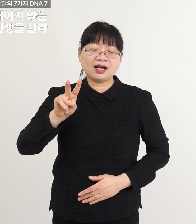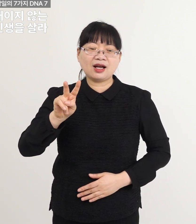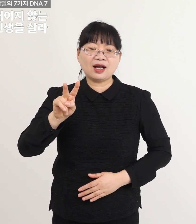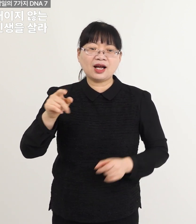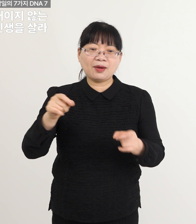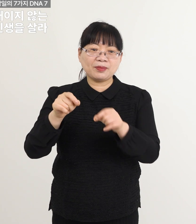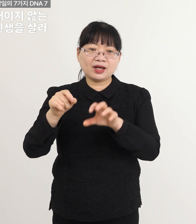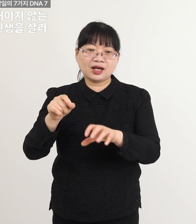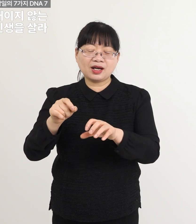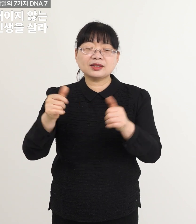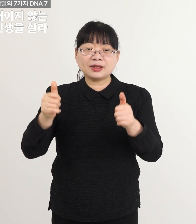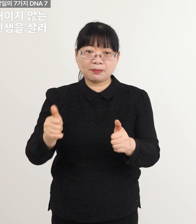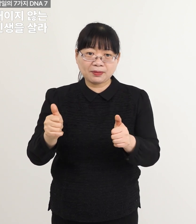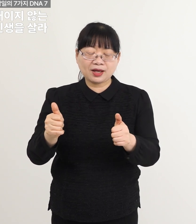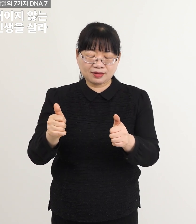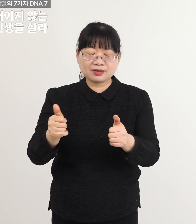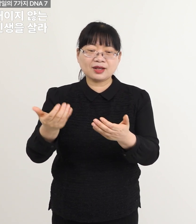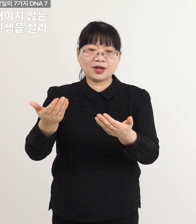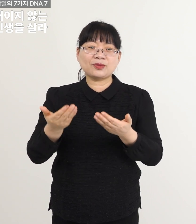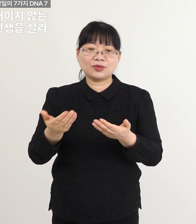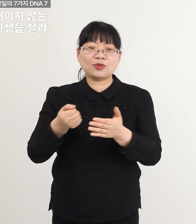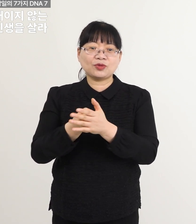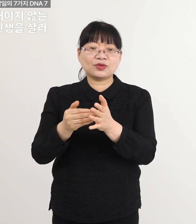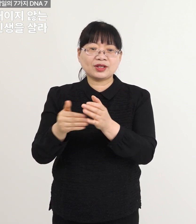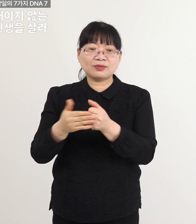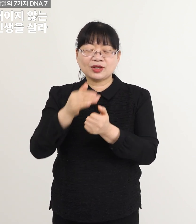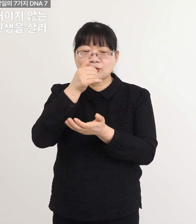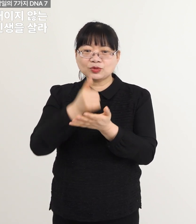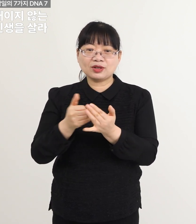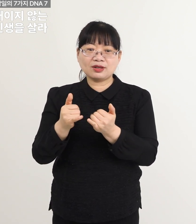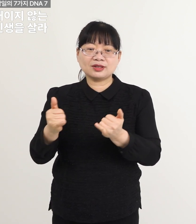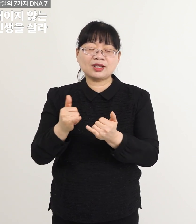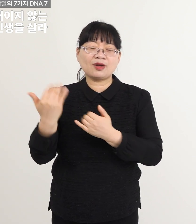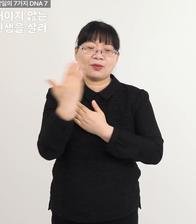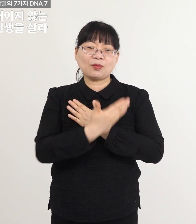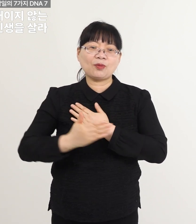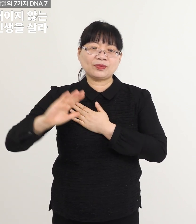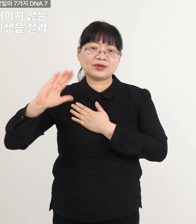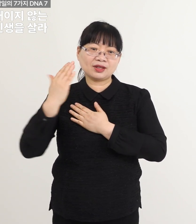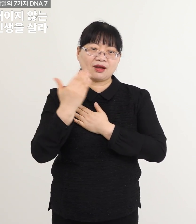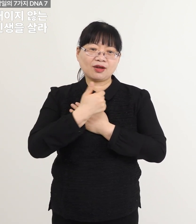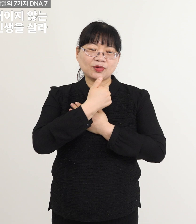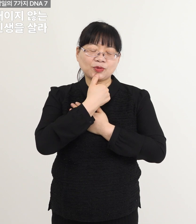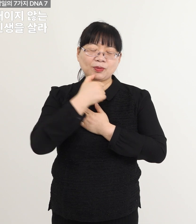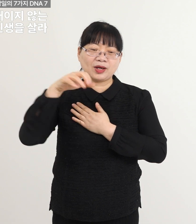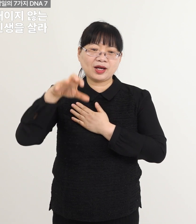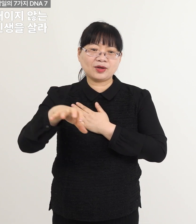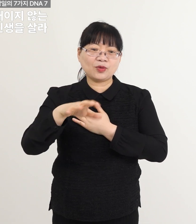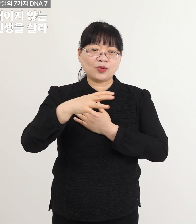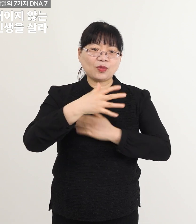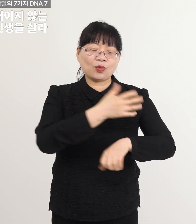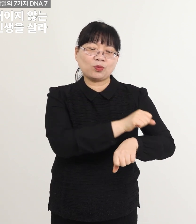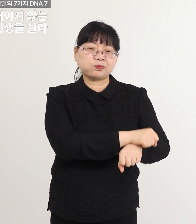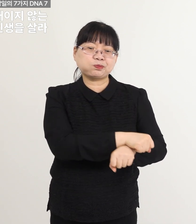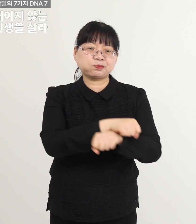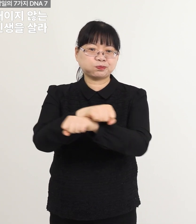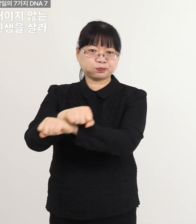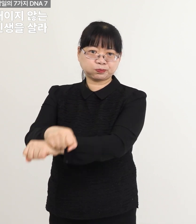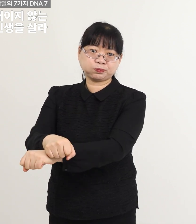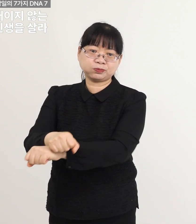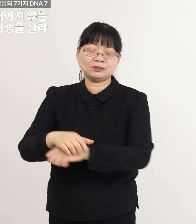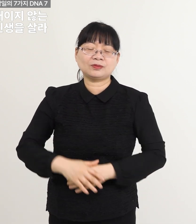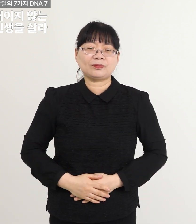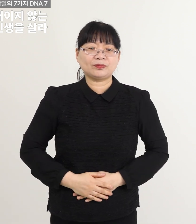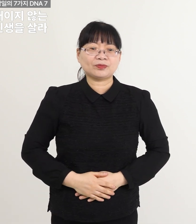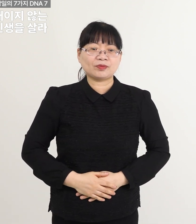있습니다. 해서 그는 죄수의 몸이 되어서 로마로 호송이 됩니다.